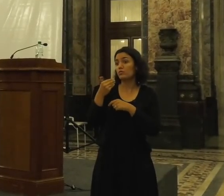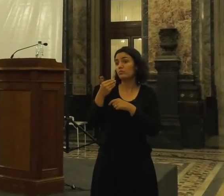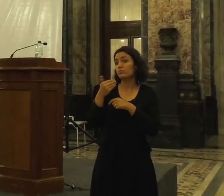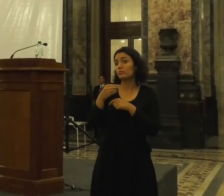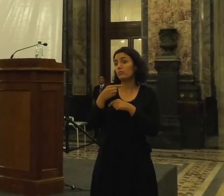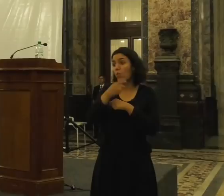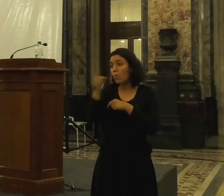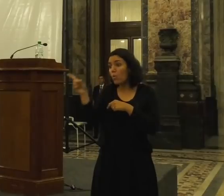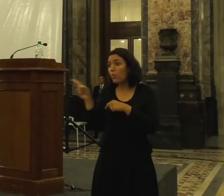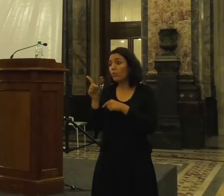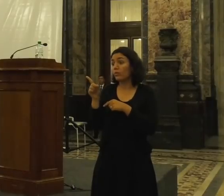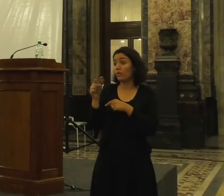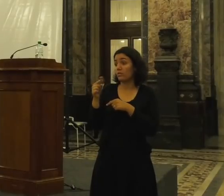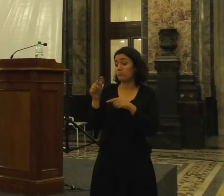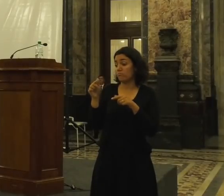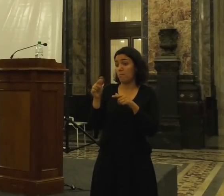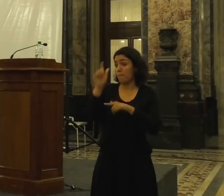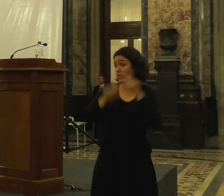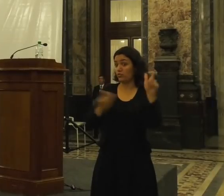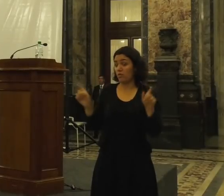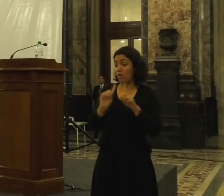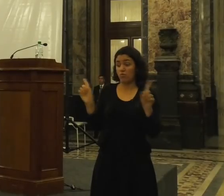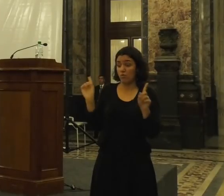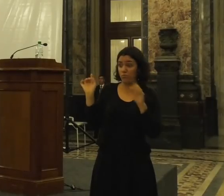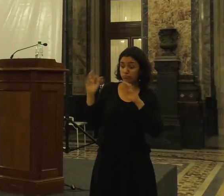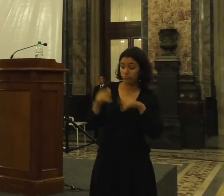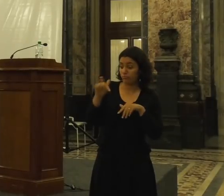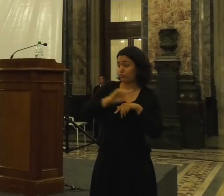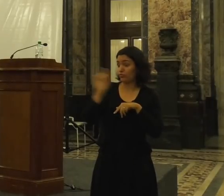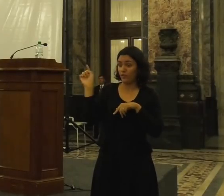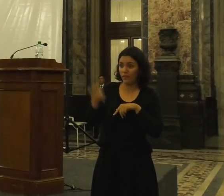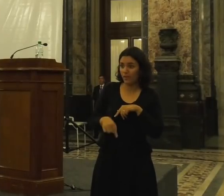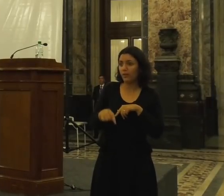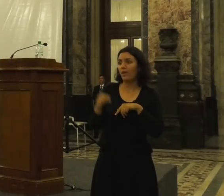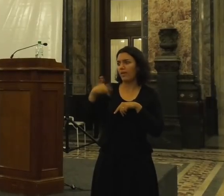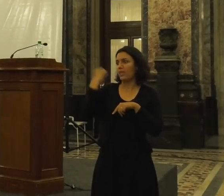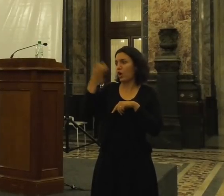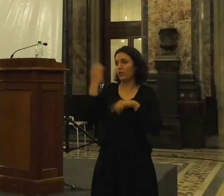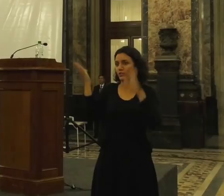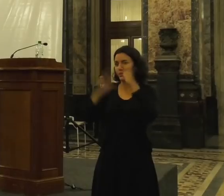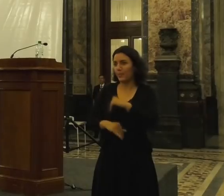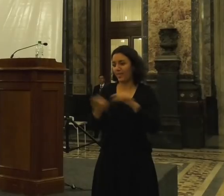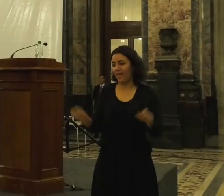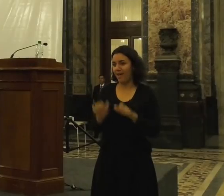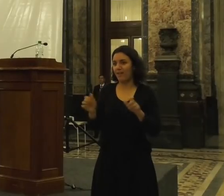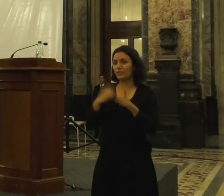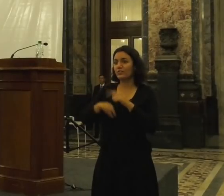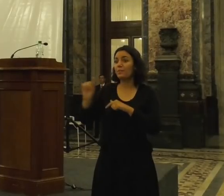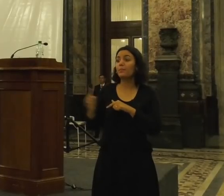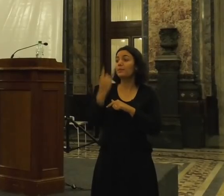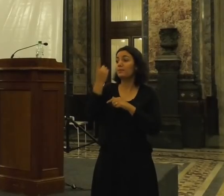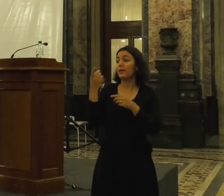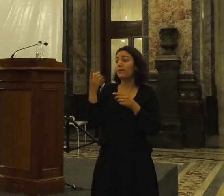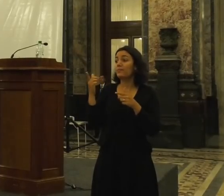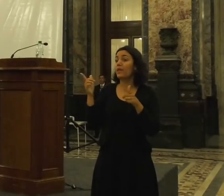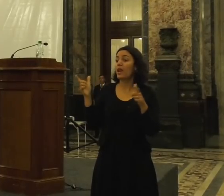sin esta presencia no habría sido posible. Pero estábamos recordando que la primera reunión del